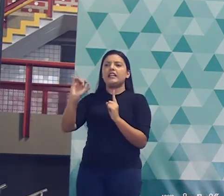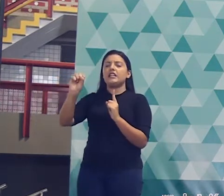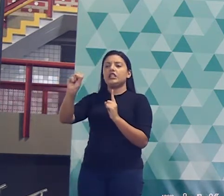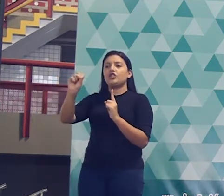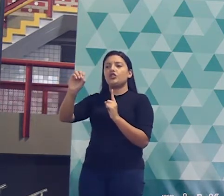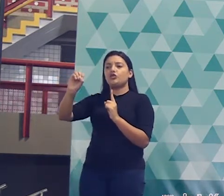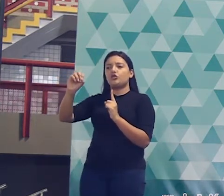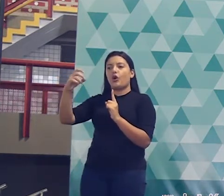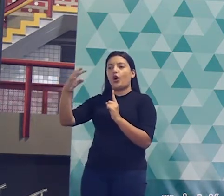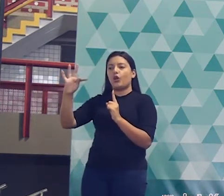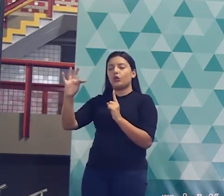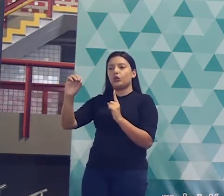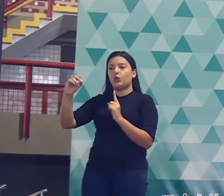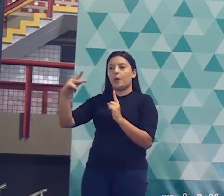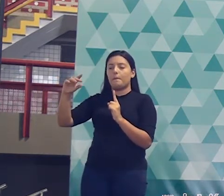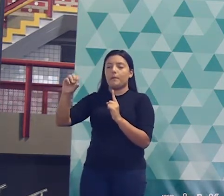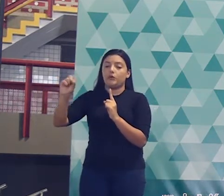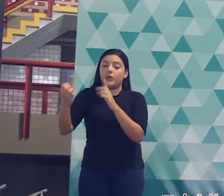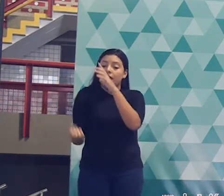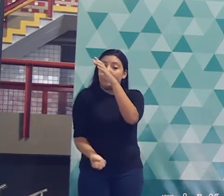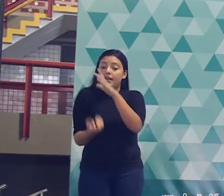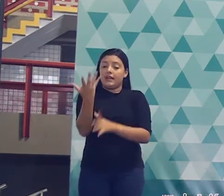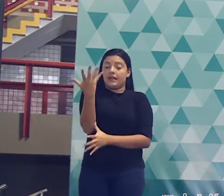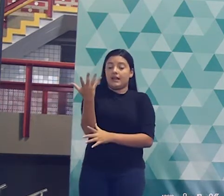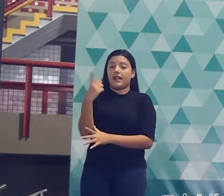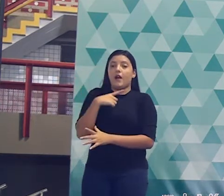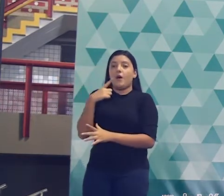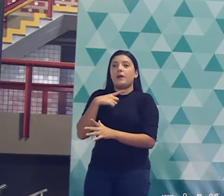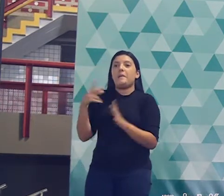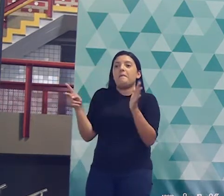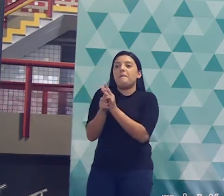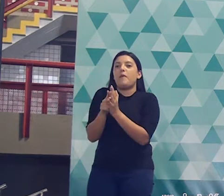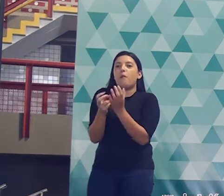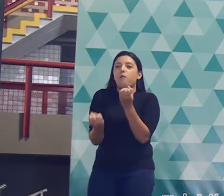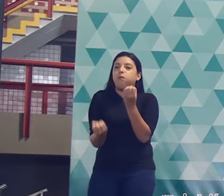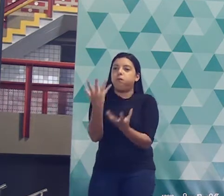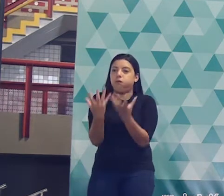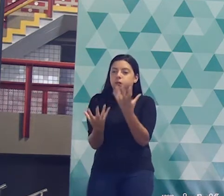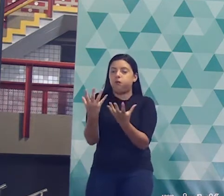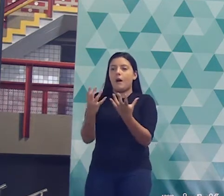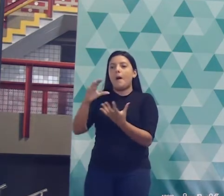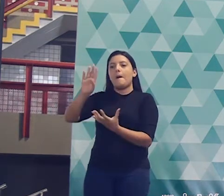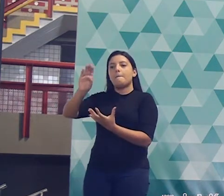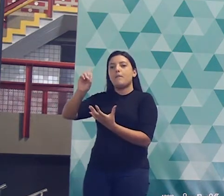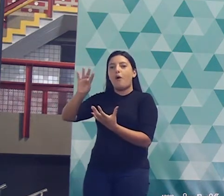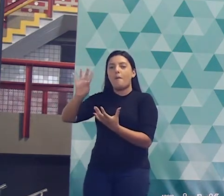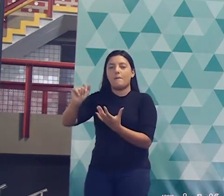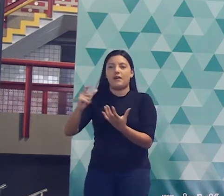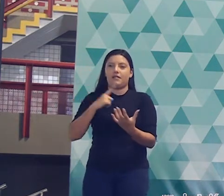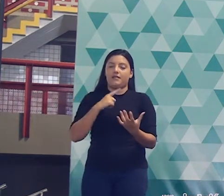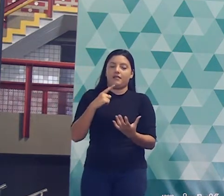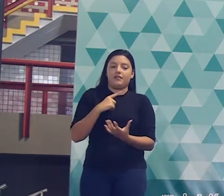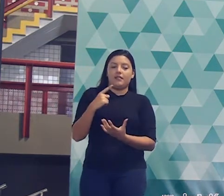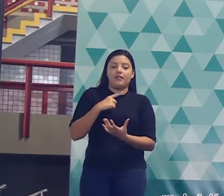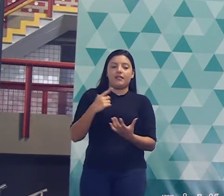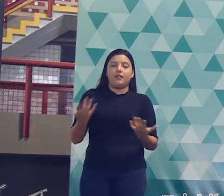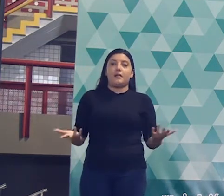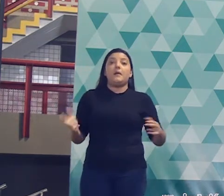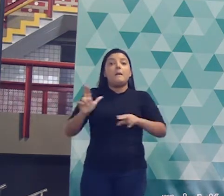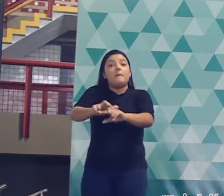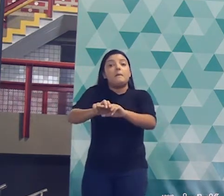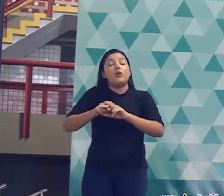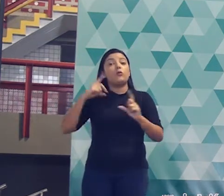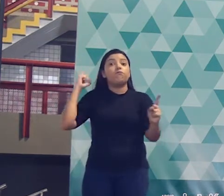produção de energia nuclear ou para aquela produção da bomba atômica é apenas um deles, é apenas o urânio 235. E ele